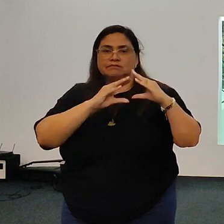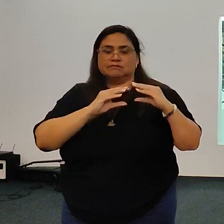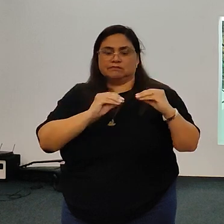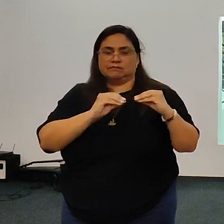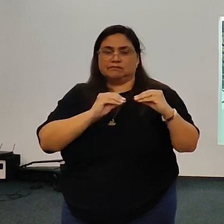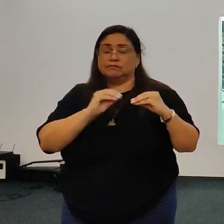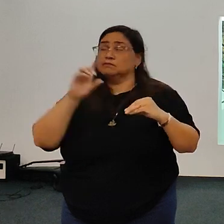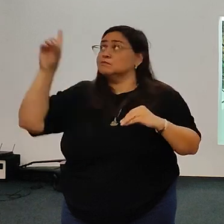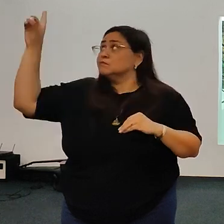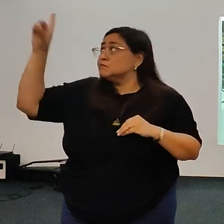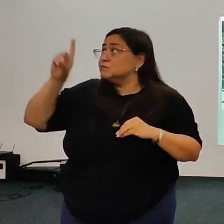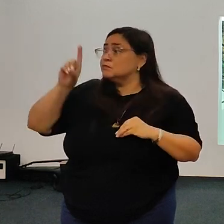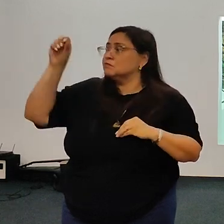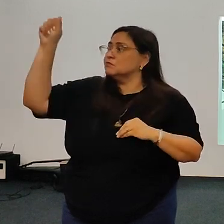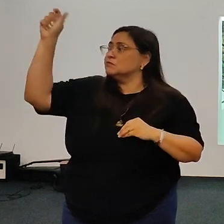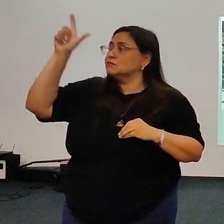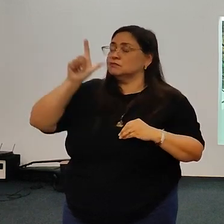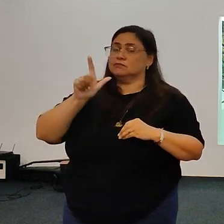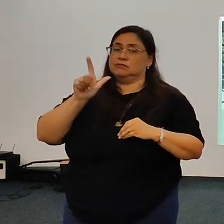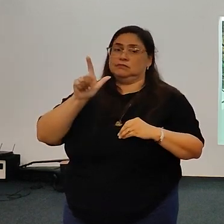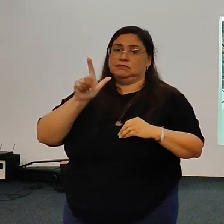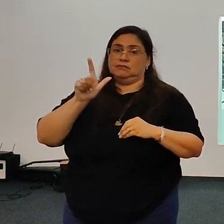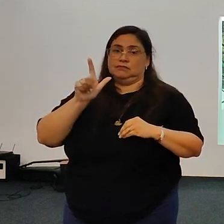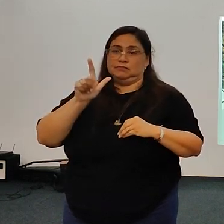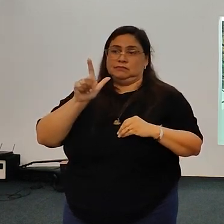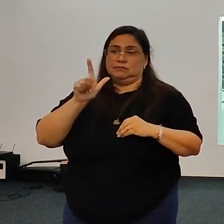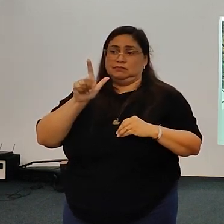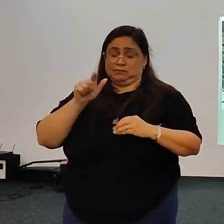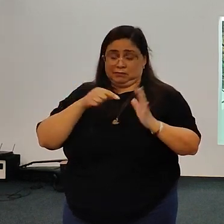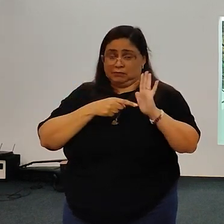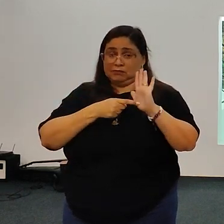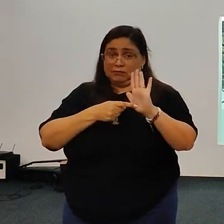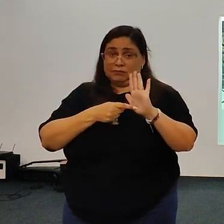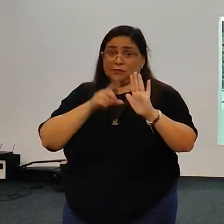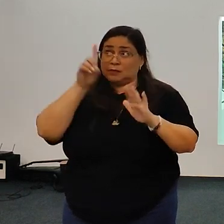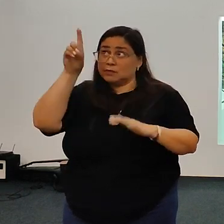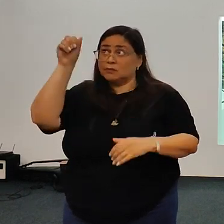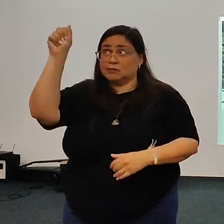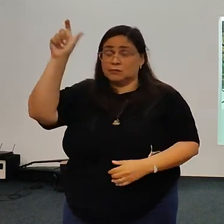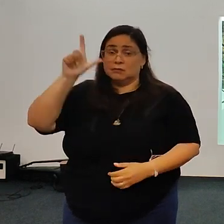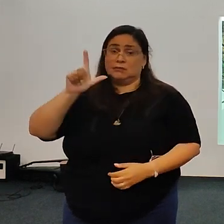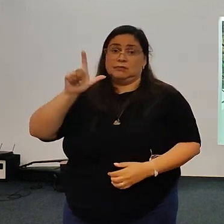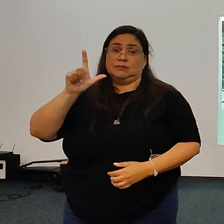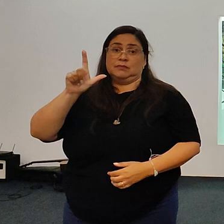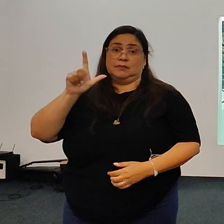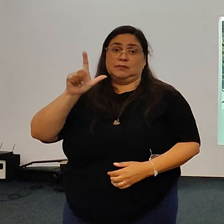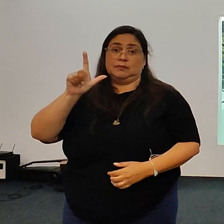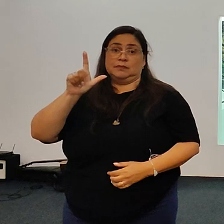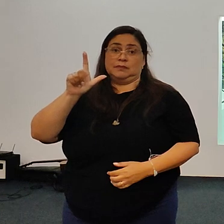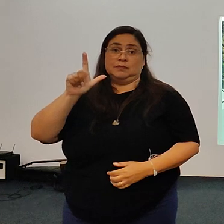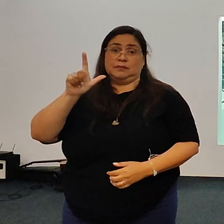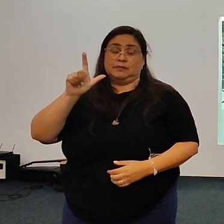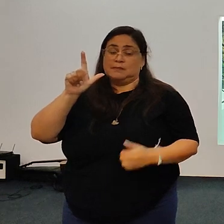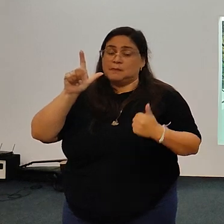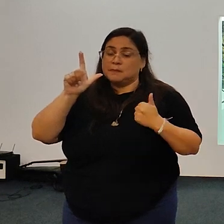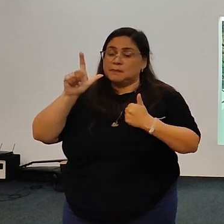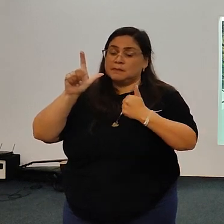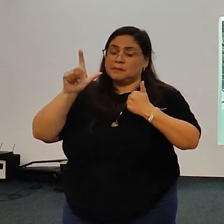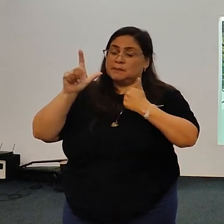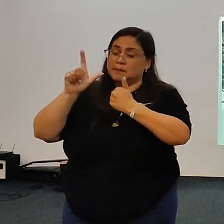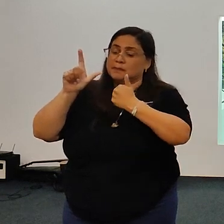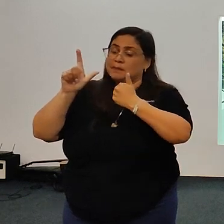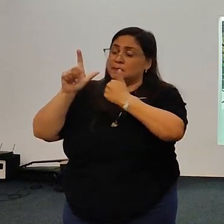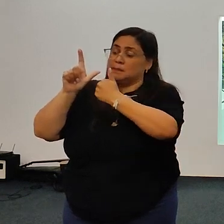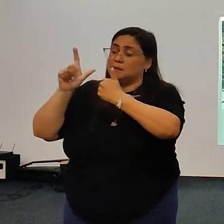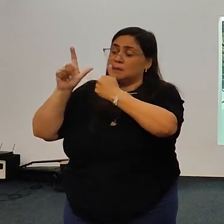Porque Deus é luz. Não é isso que o texto diz? Deus é luz. Quanto mais próximo eu chego da